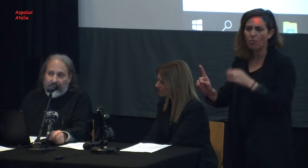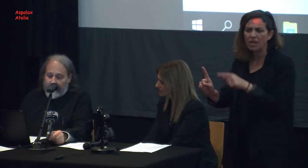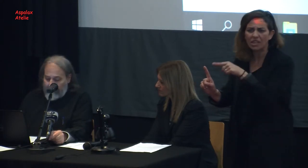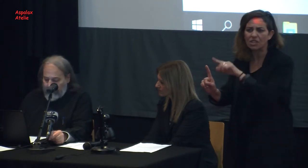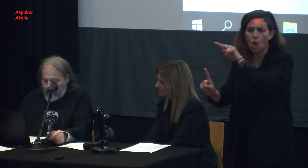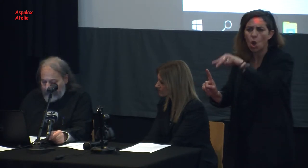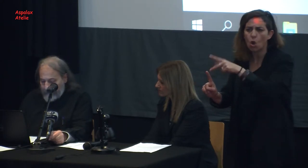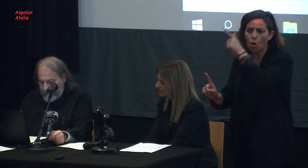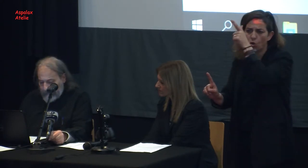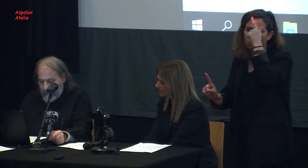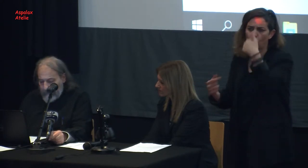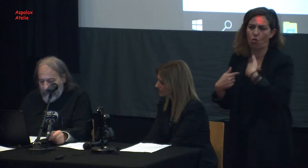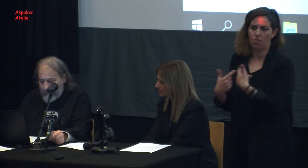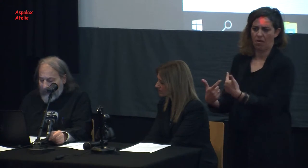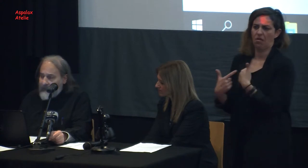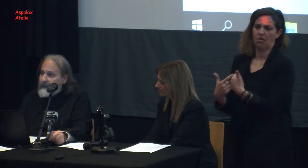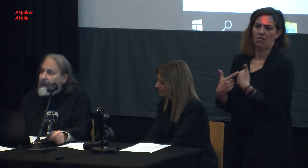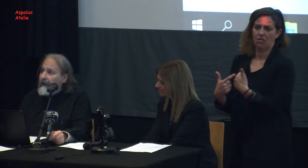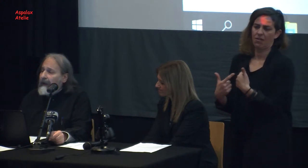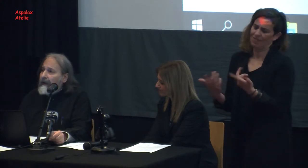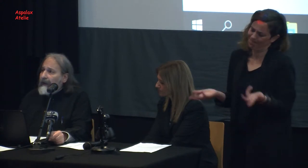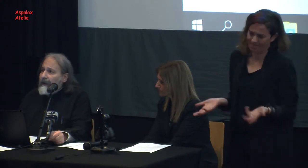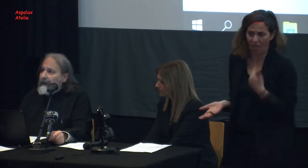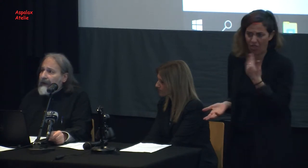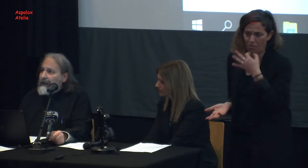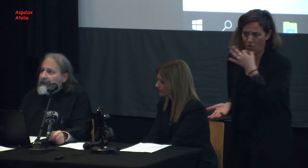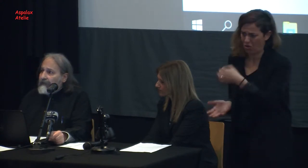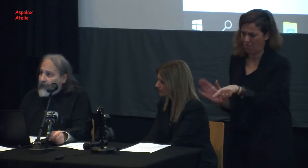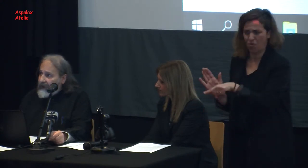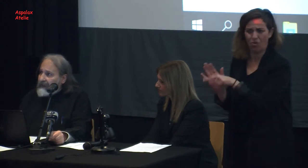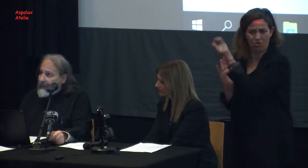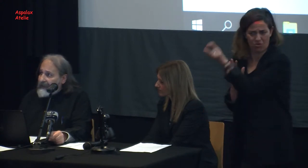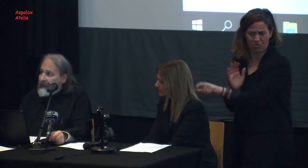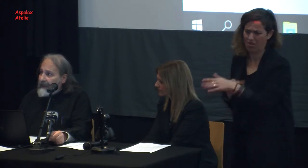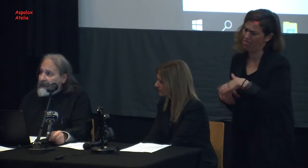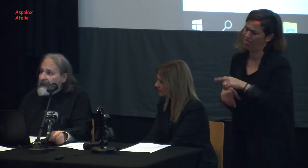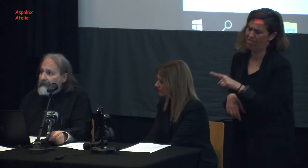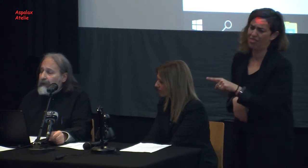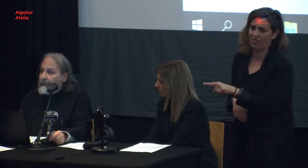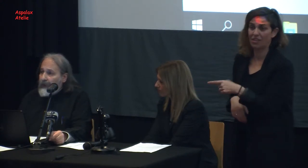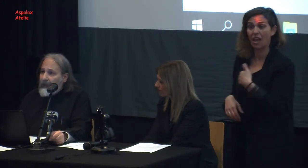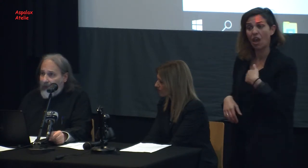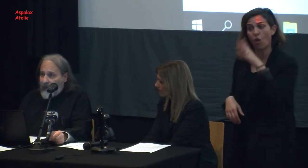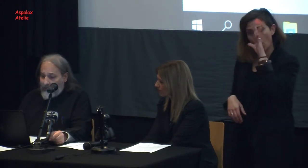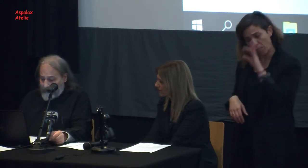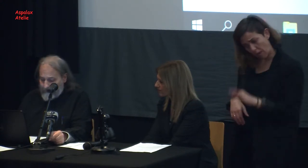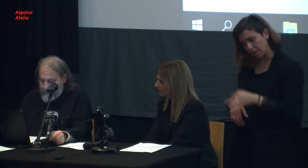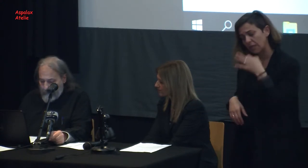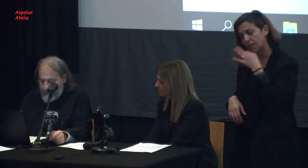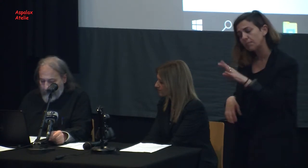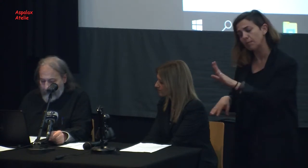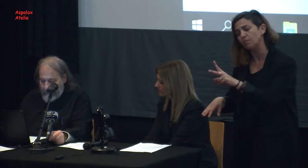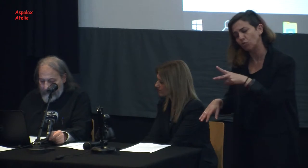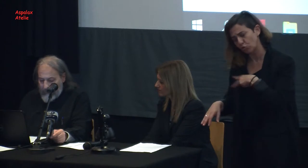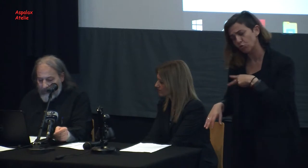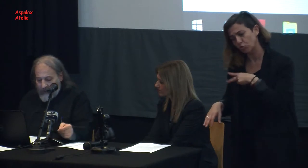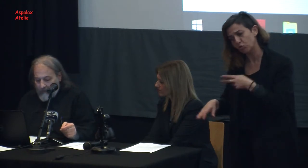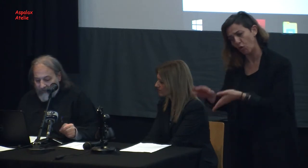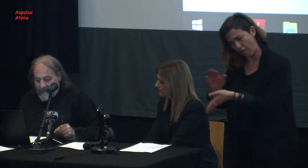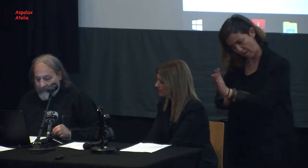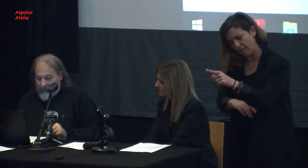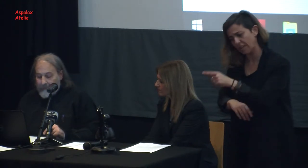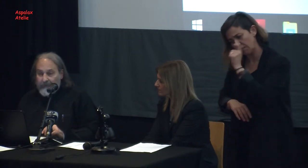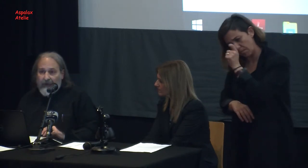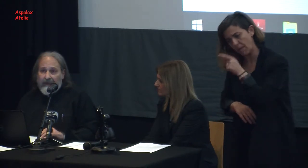έναν μανιοκαταθλητικό. Μάλιστα, συμφώνησα μαζί της και της είπα ότι πολύ καλά κάνει.